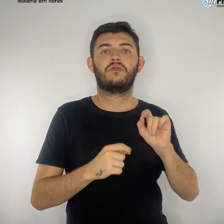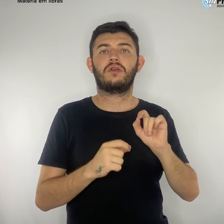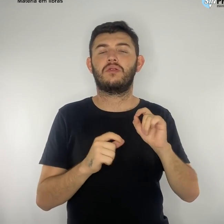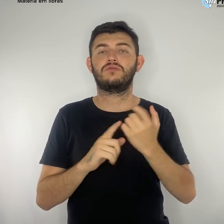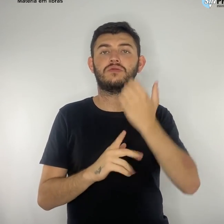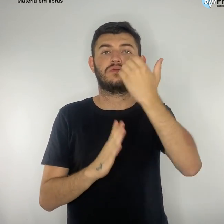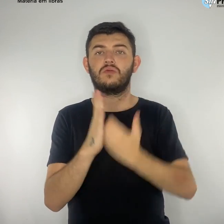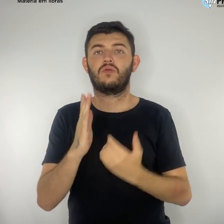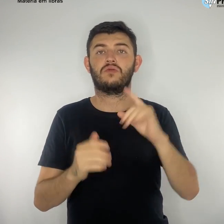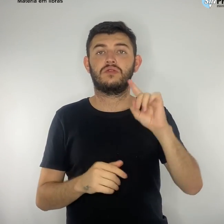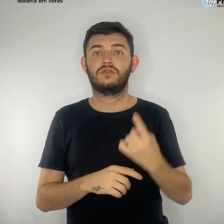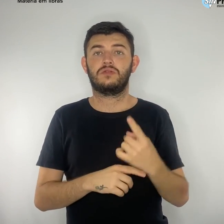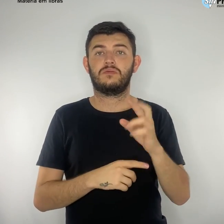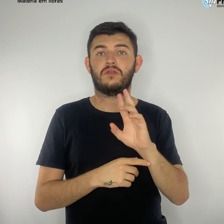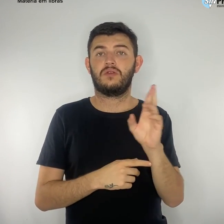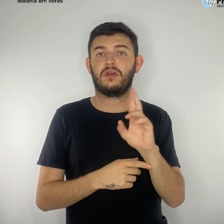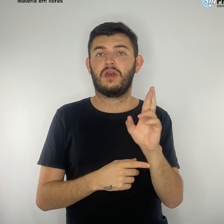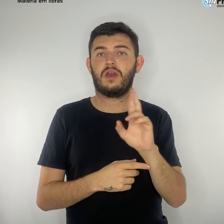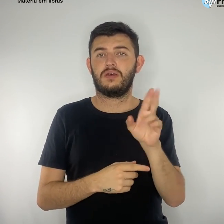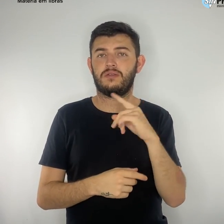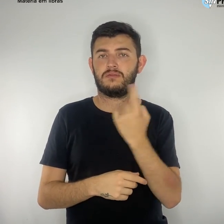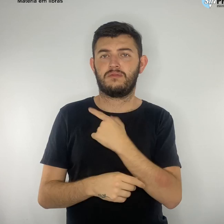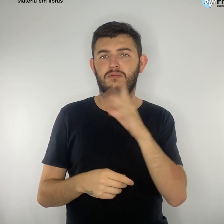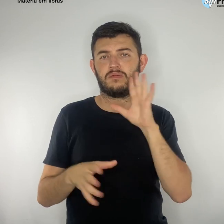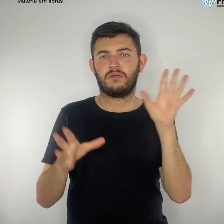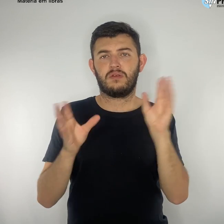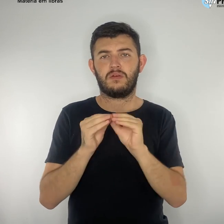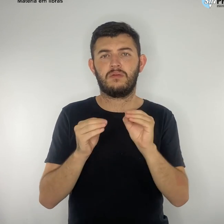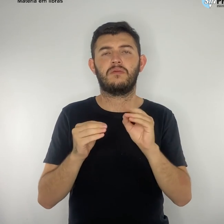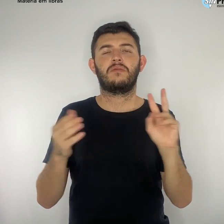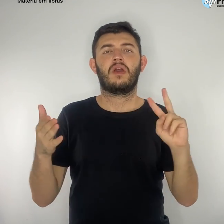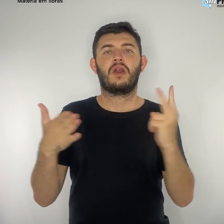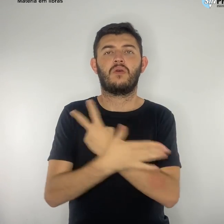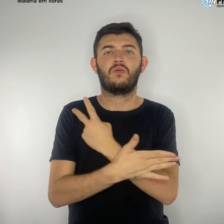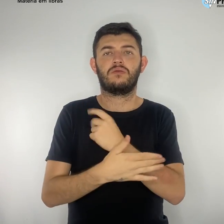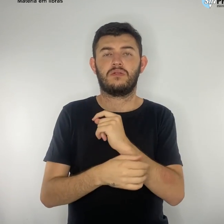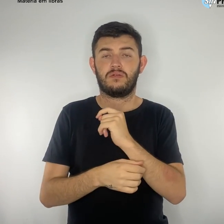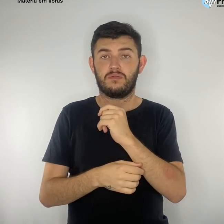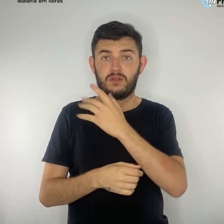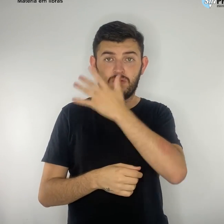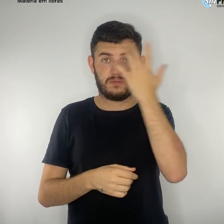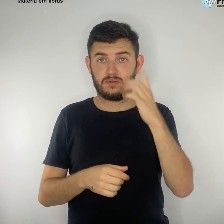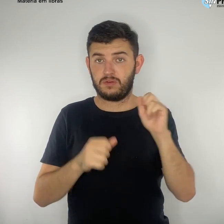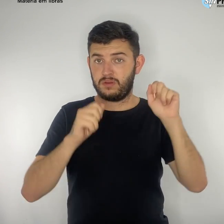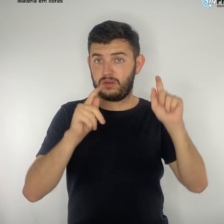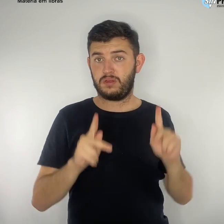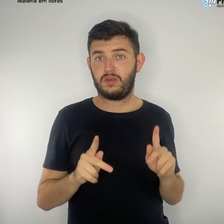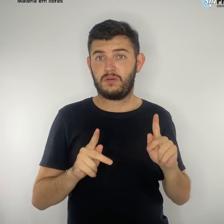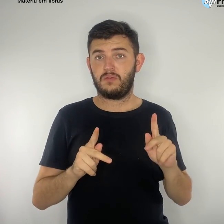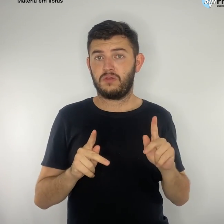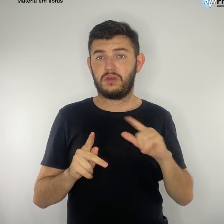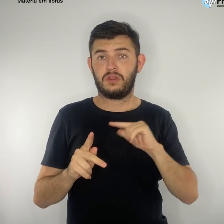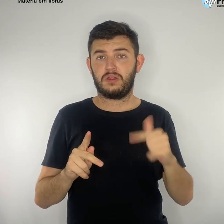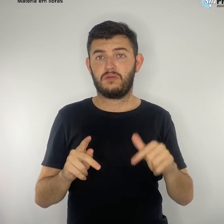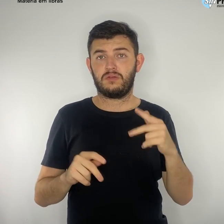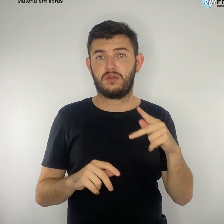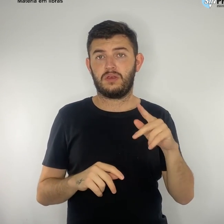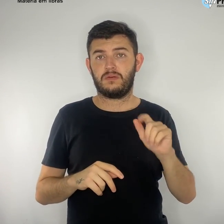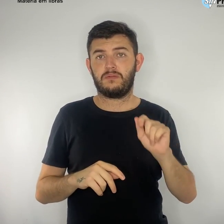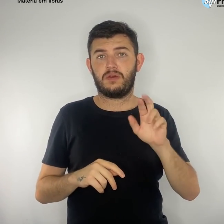menos, queda que se aplica também para aqueles que se aposentam sem paridade. O